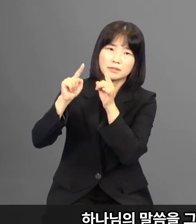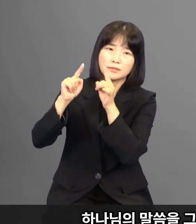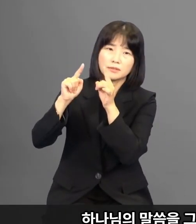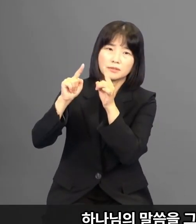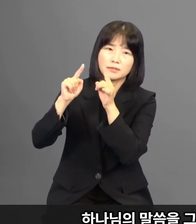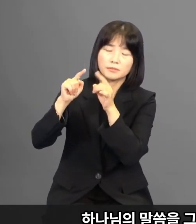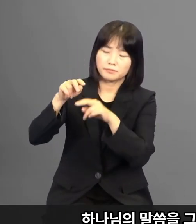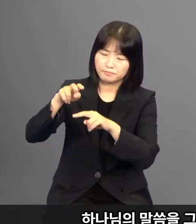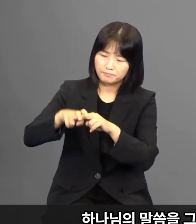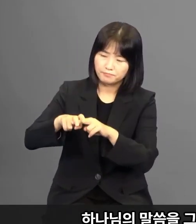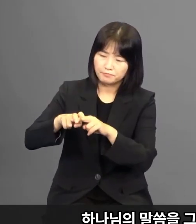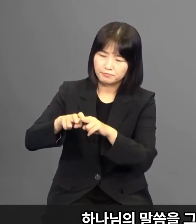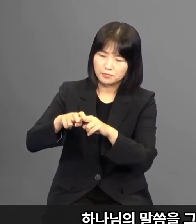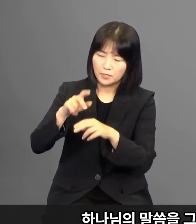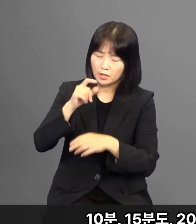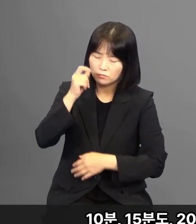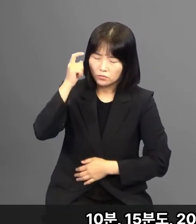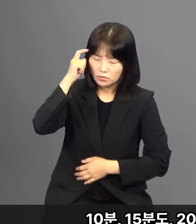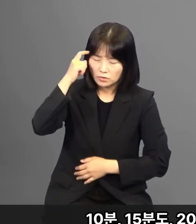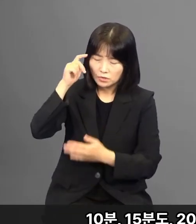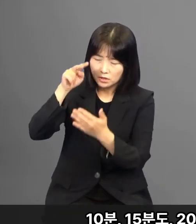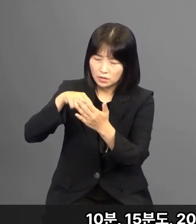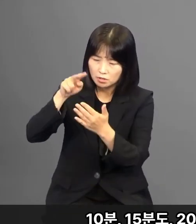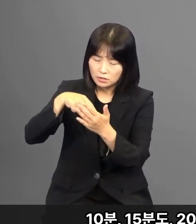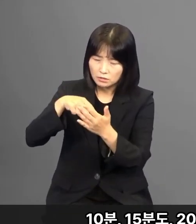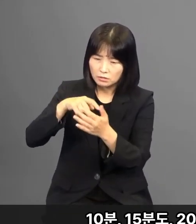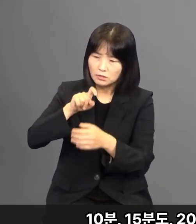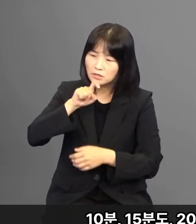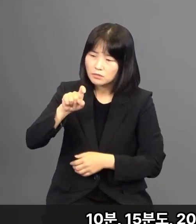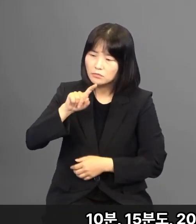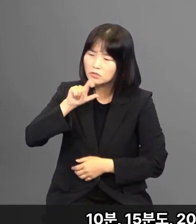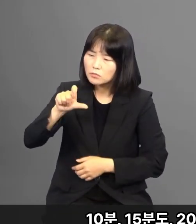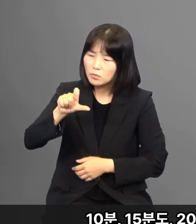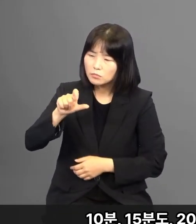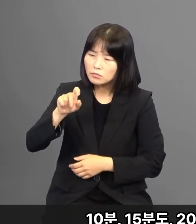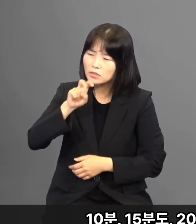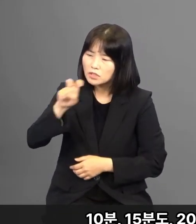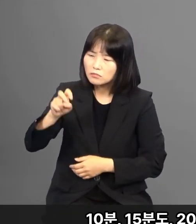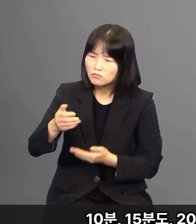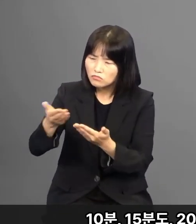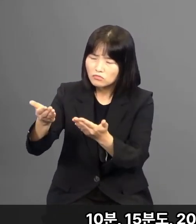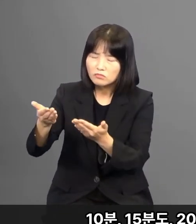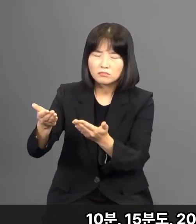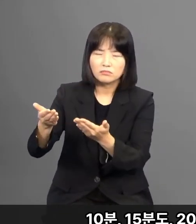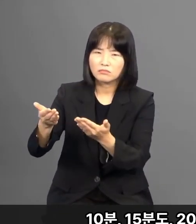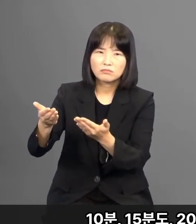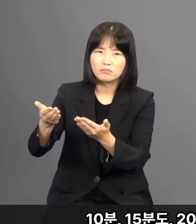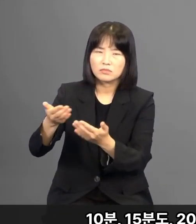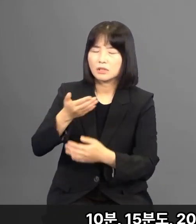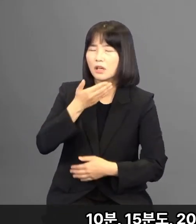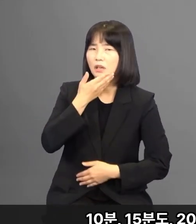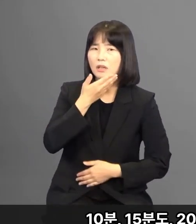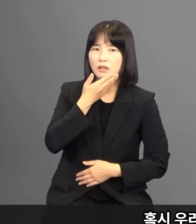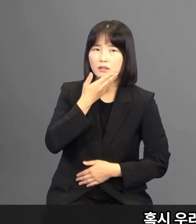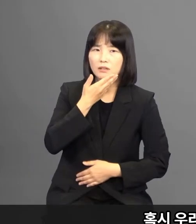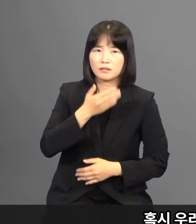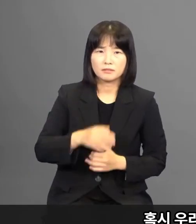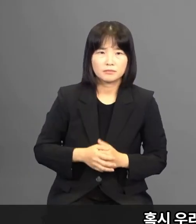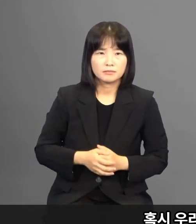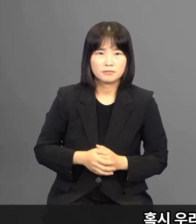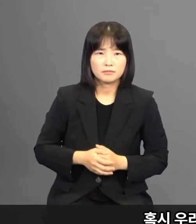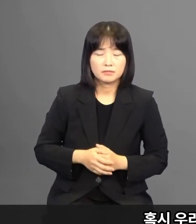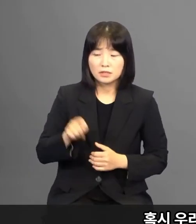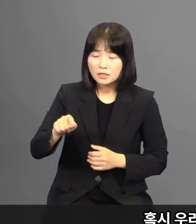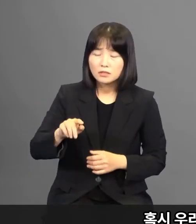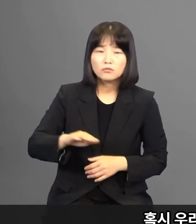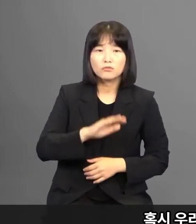그냥 앉아서 묵상하고 읽는 것에는 10분, 15분도 20분도 드리기를 아까워하는 것이 혹시 우리의